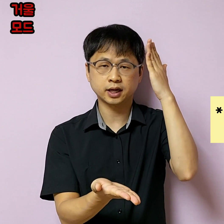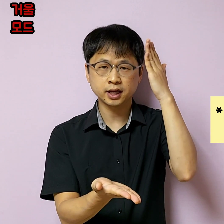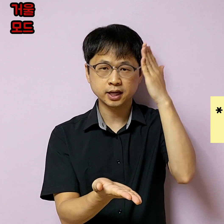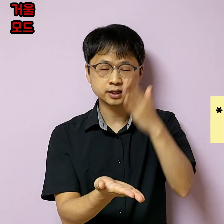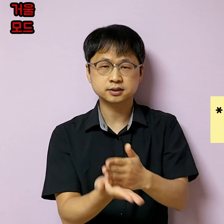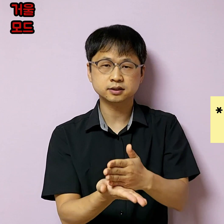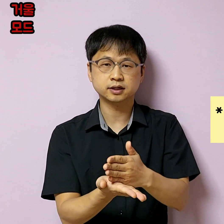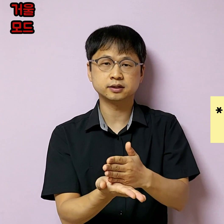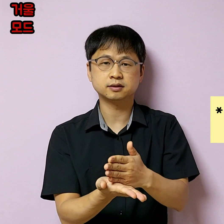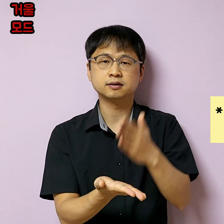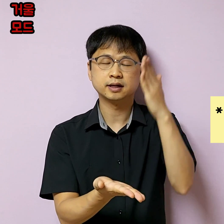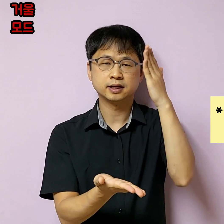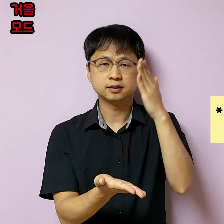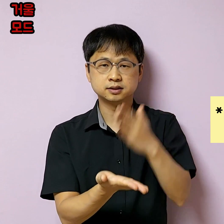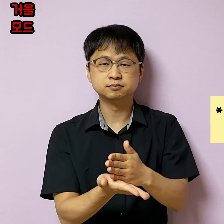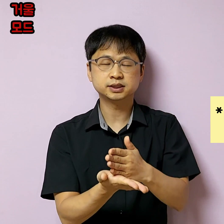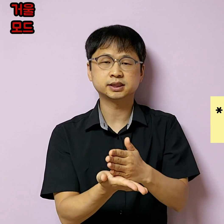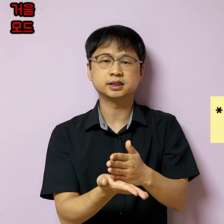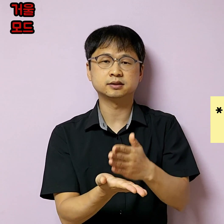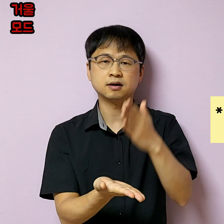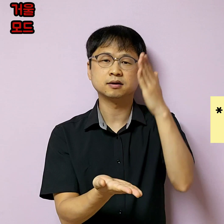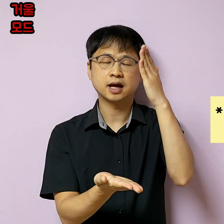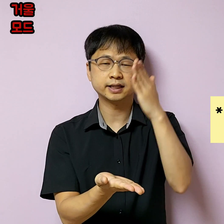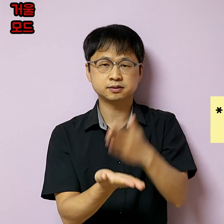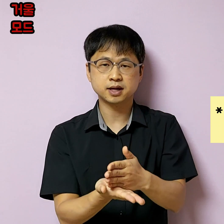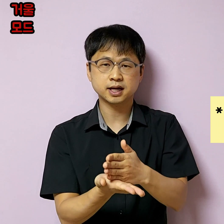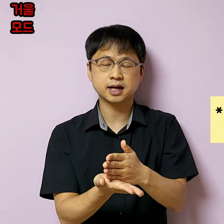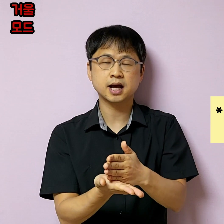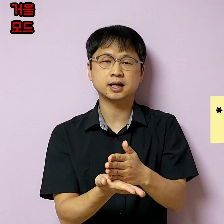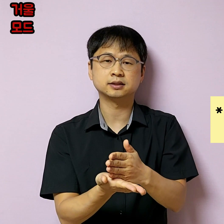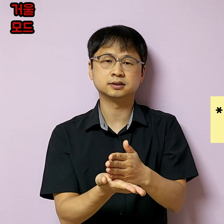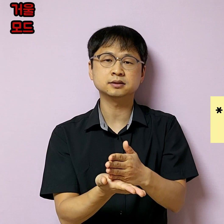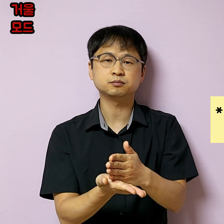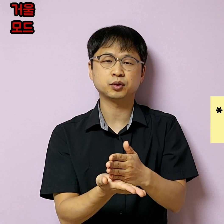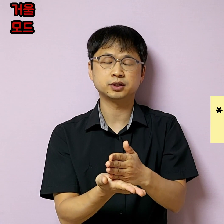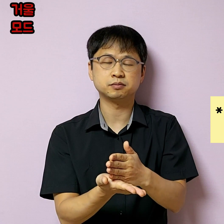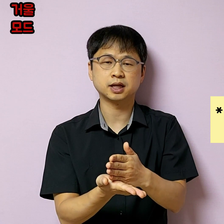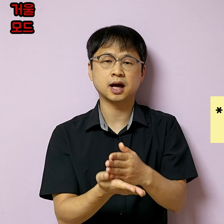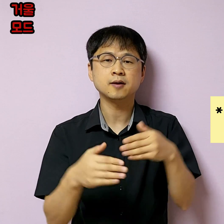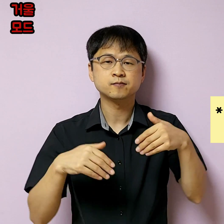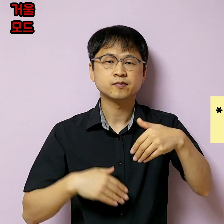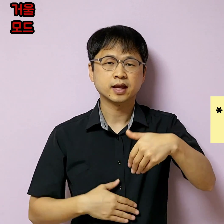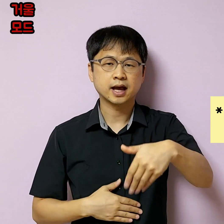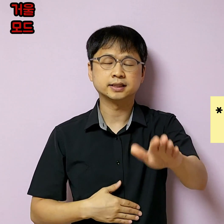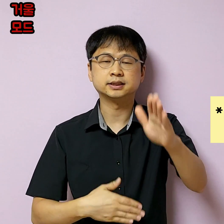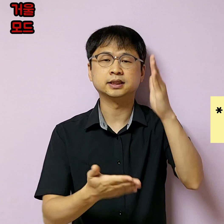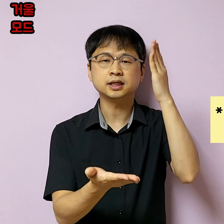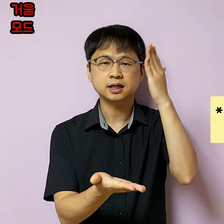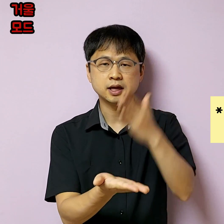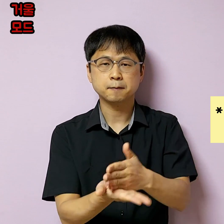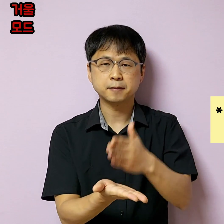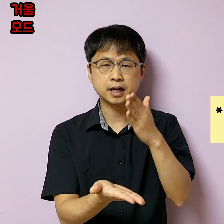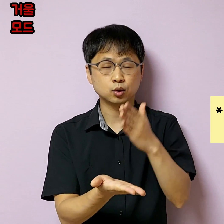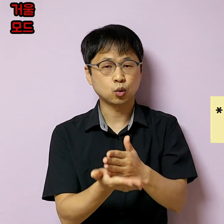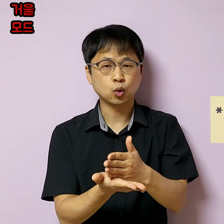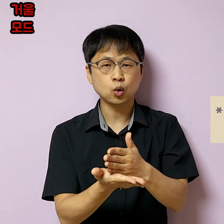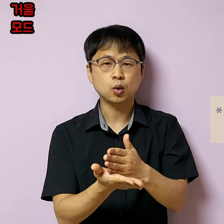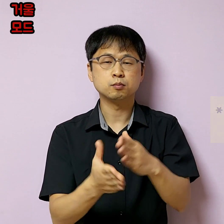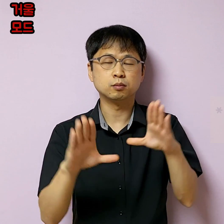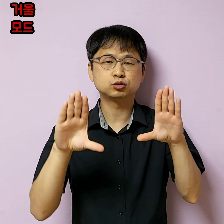단호하게 끊어내는 것 금지시키는 것 하지 말아라 라는 표현입니다. 하지 말고